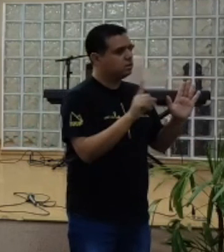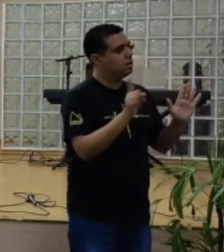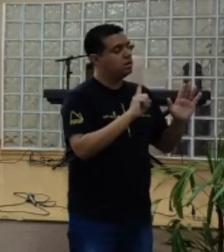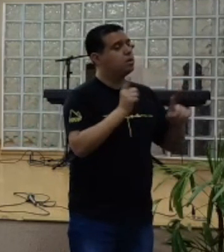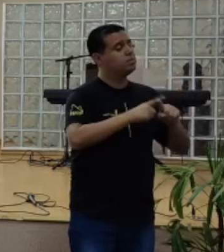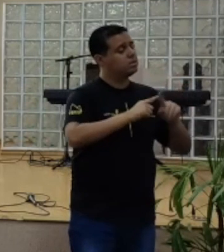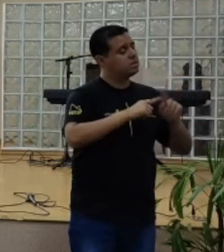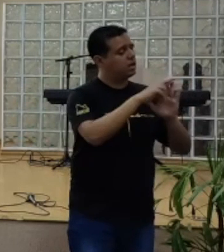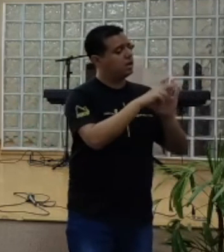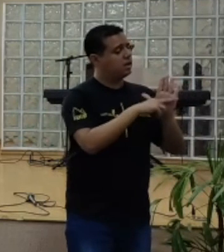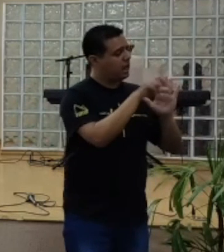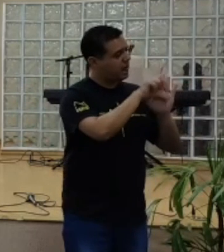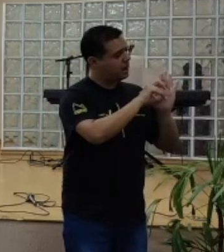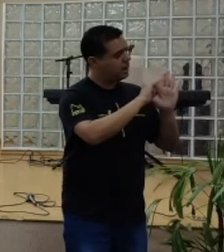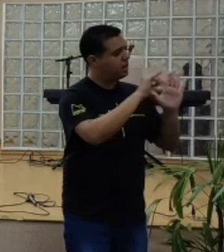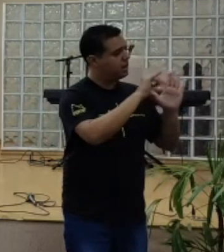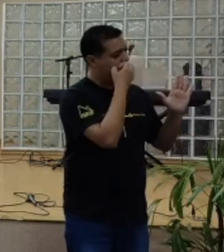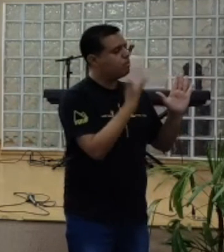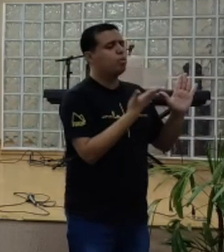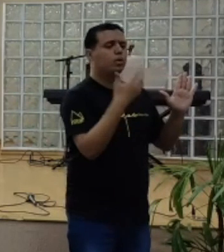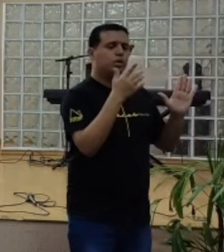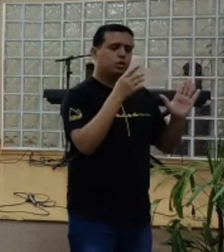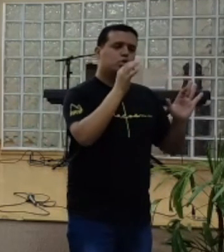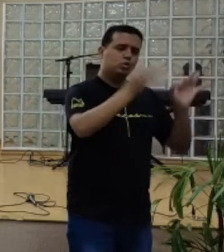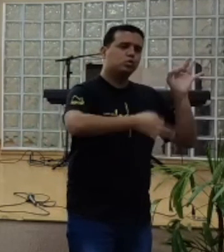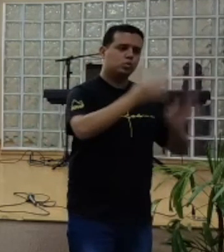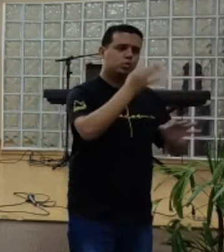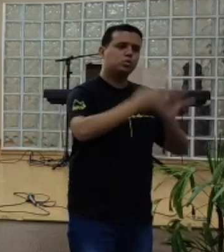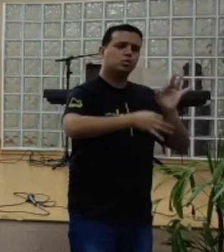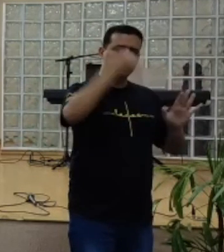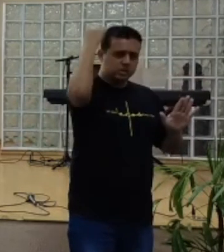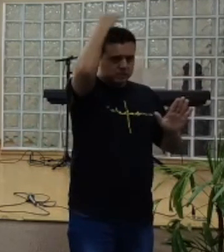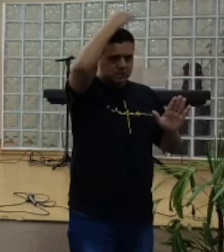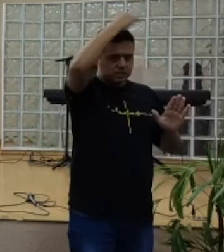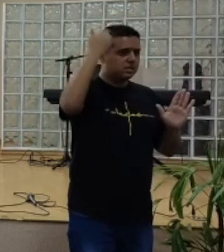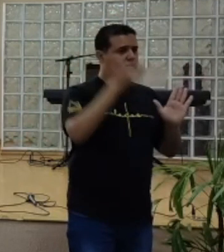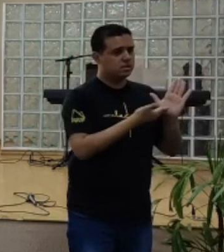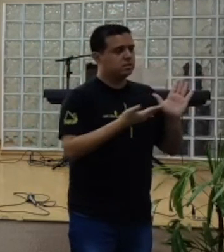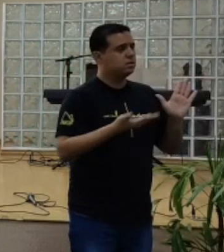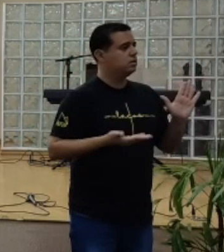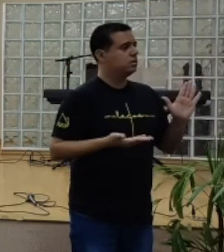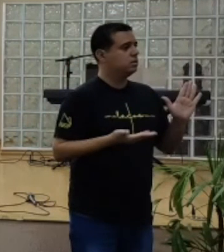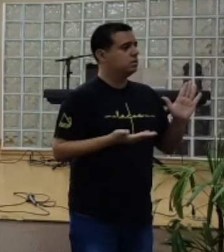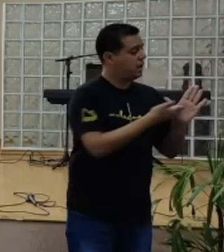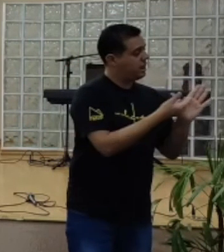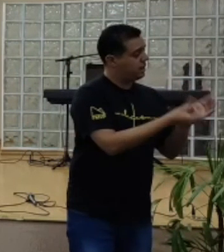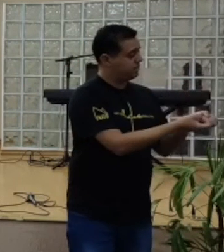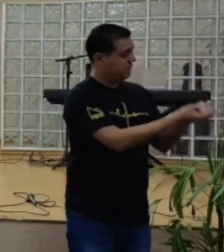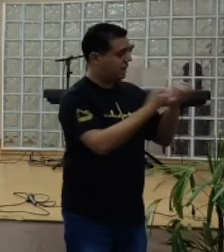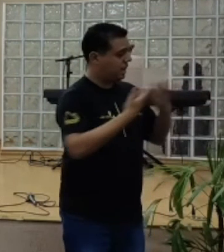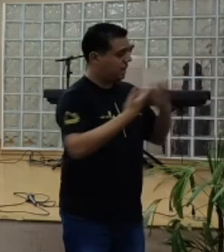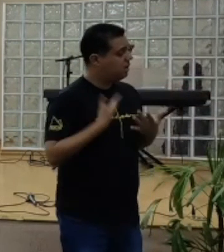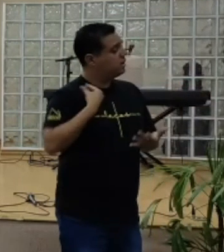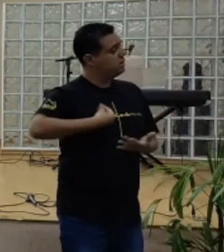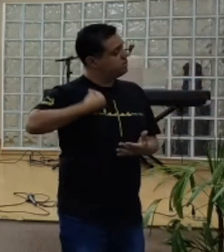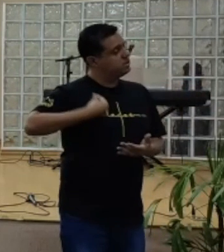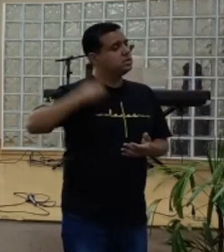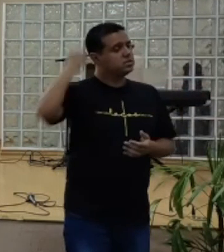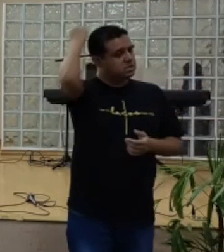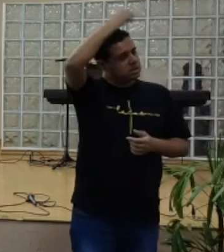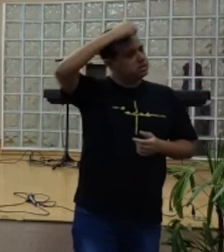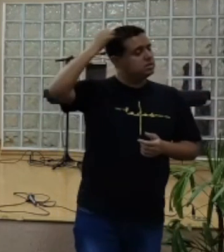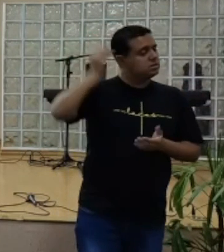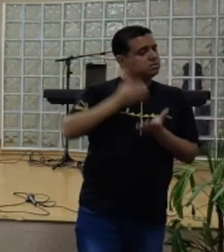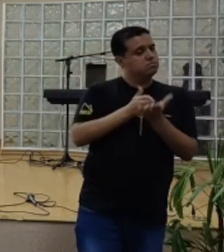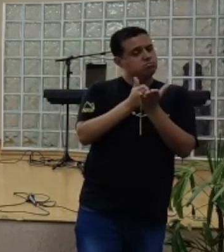santa. E os ensinos e preceitos que ela traz me fazem ter uma vida de santidade, para que eu seja